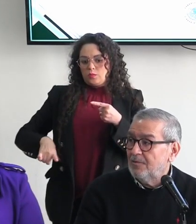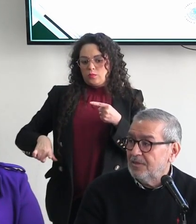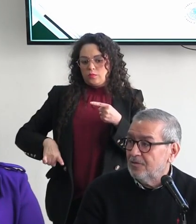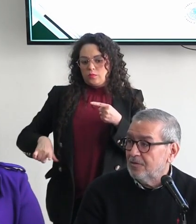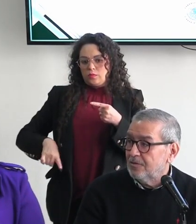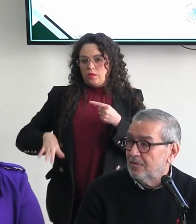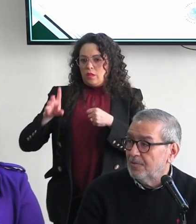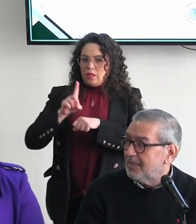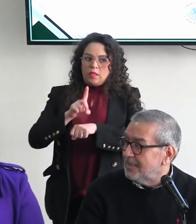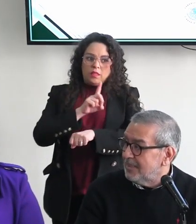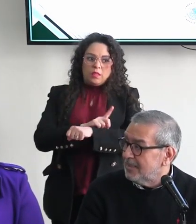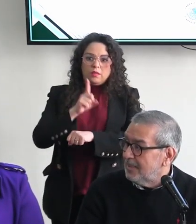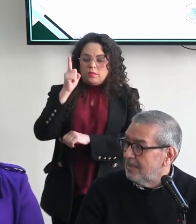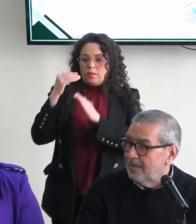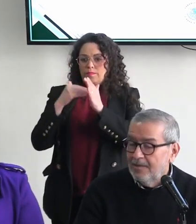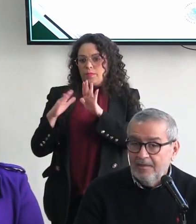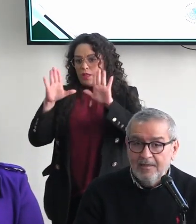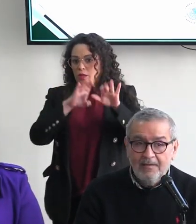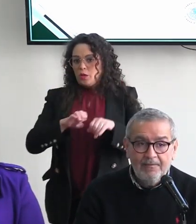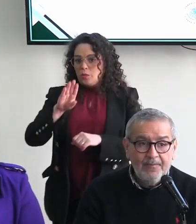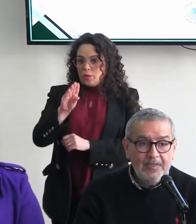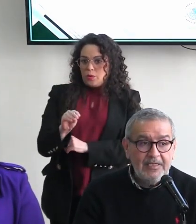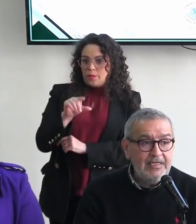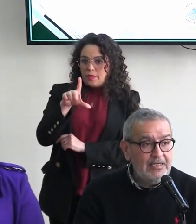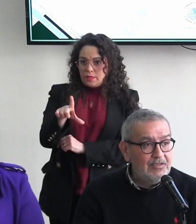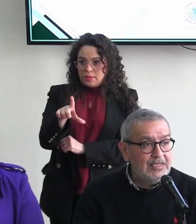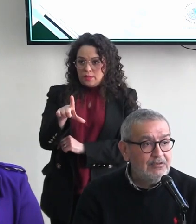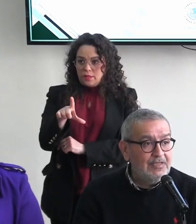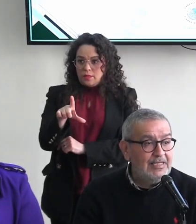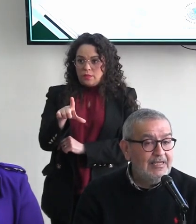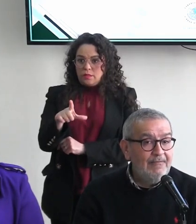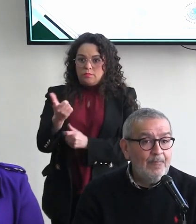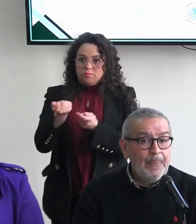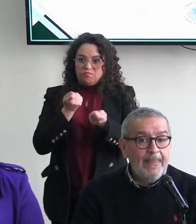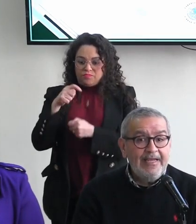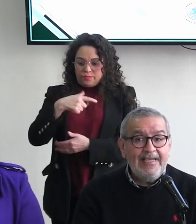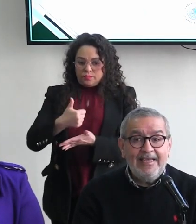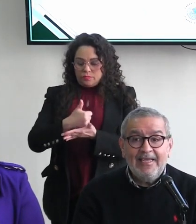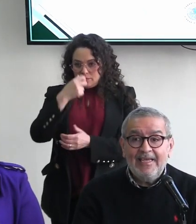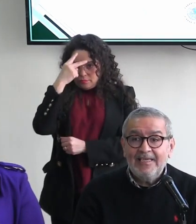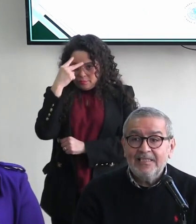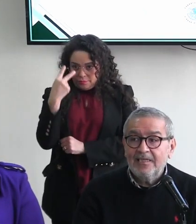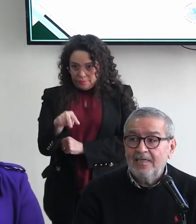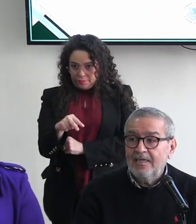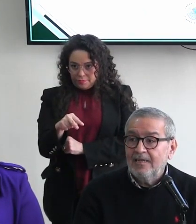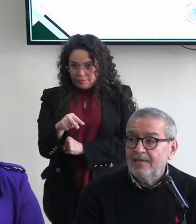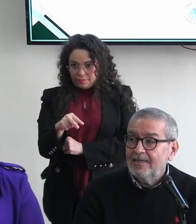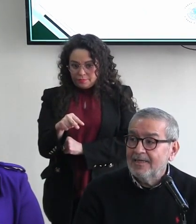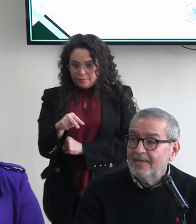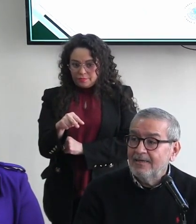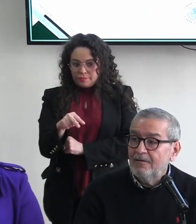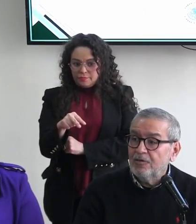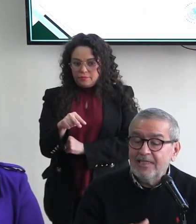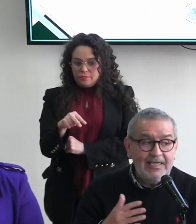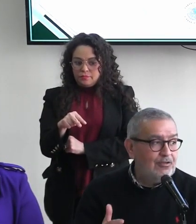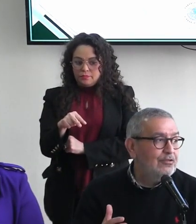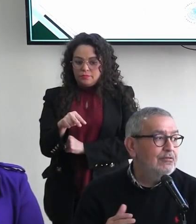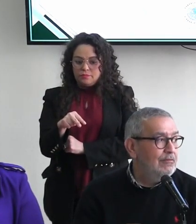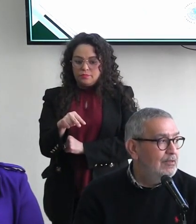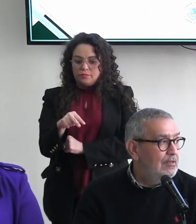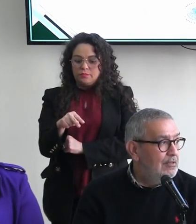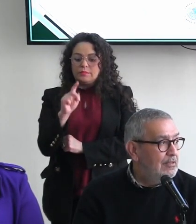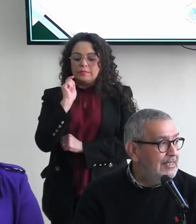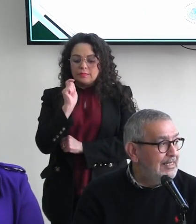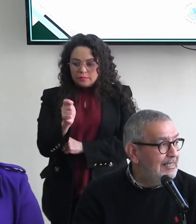desde 1997, dirigido esta ciudad. Y es los